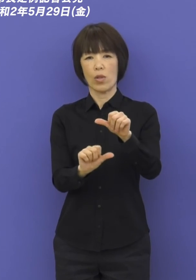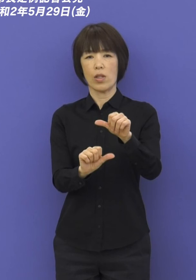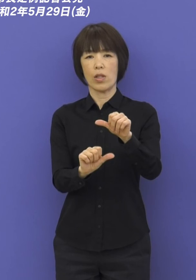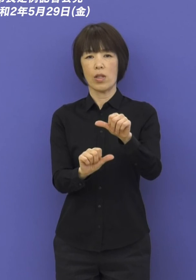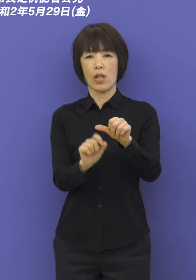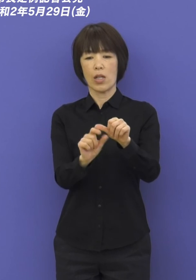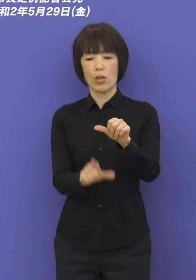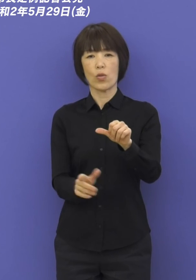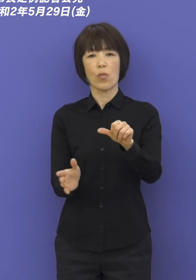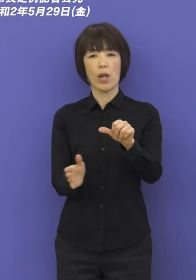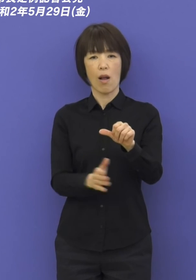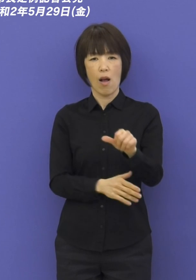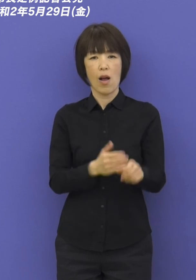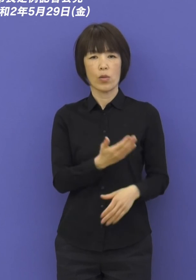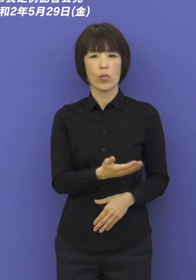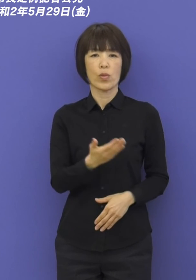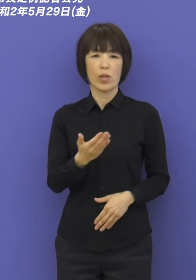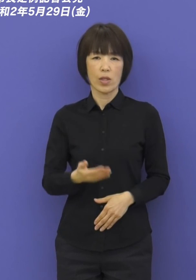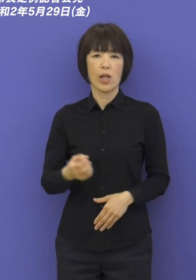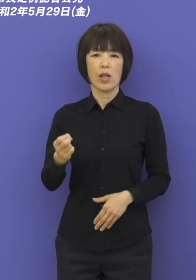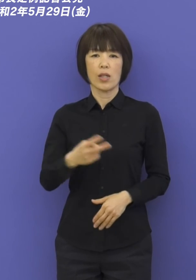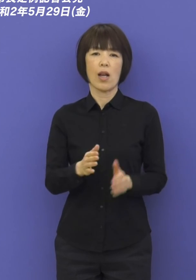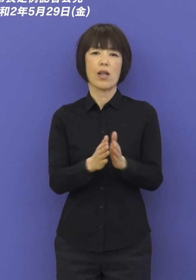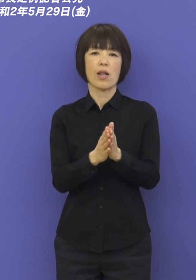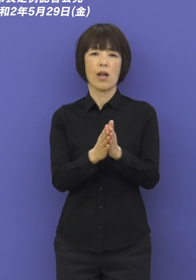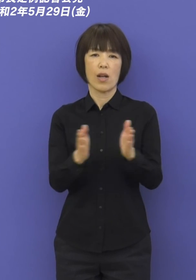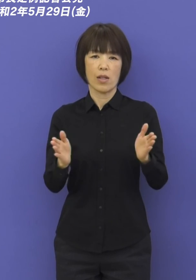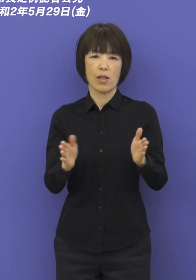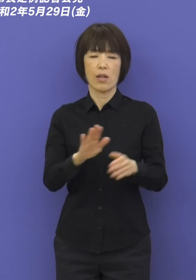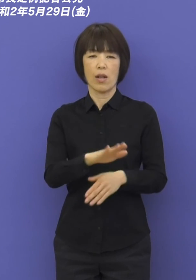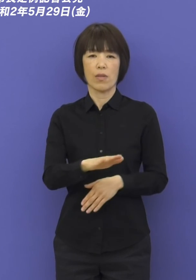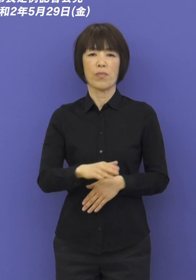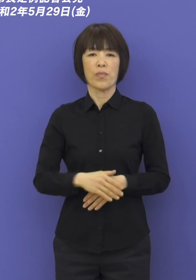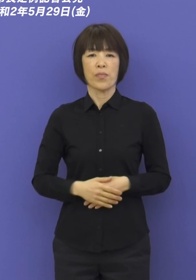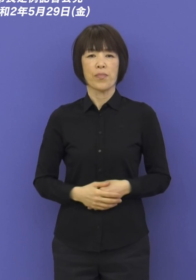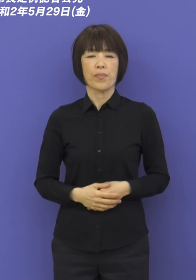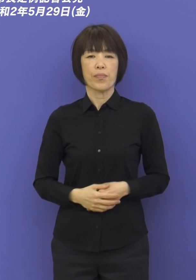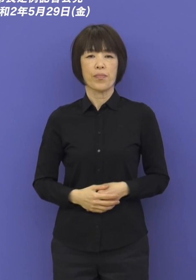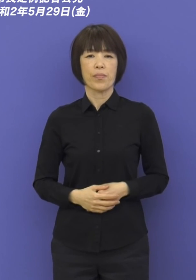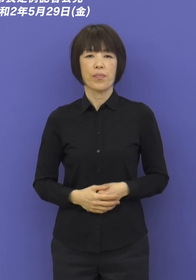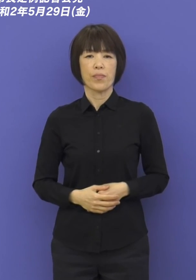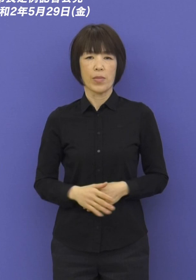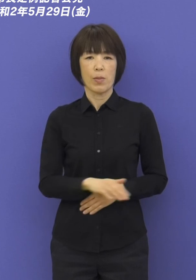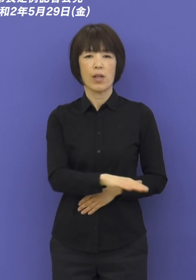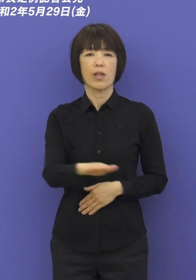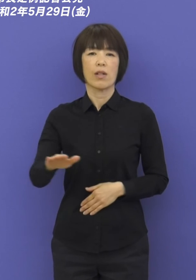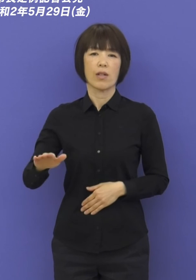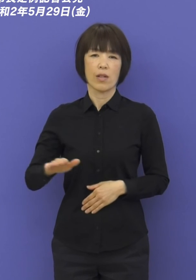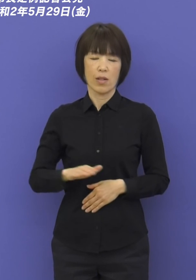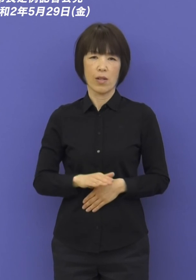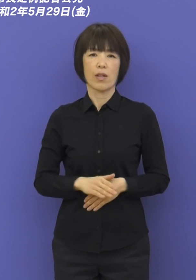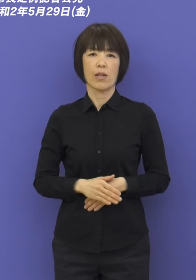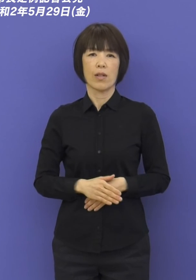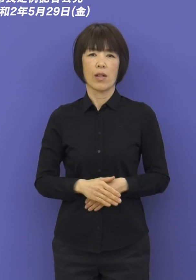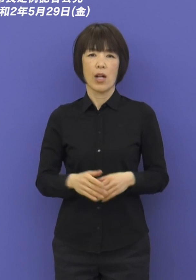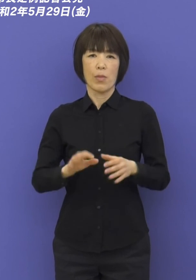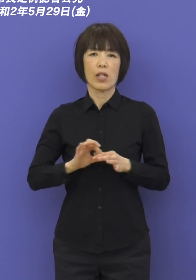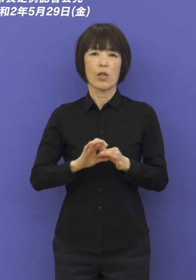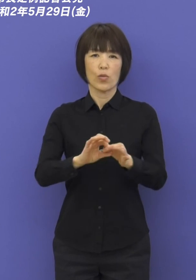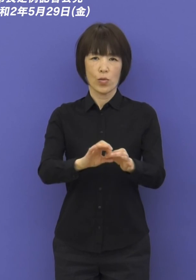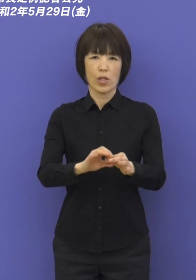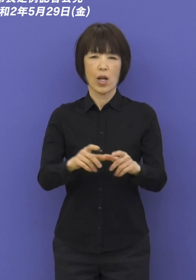日月曜日から順次利用を再開しています。市民の皆様におかれましては、引き